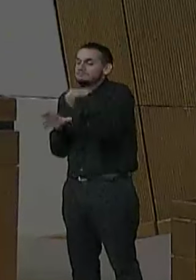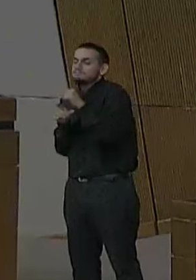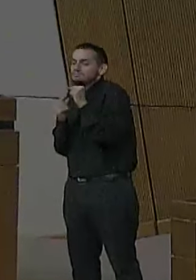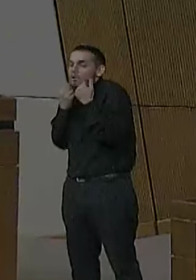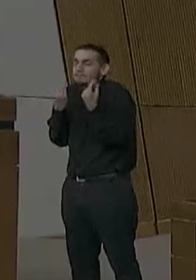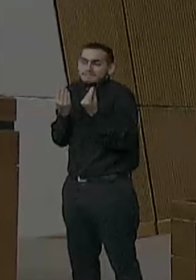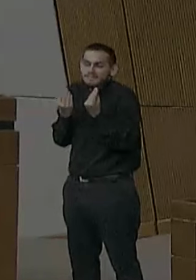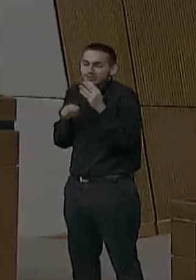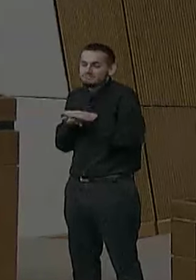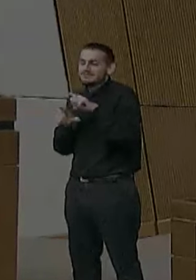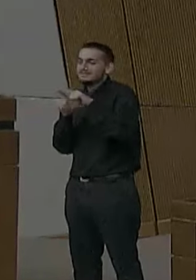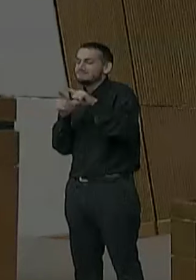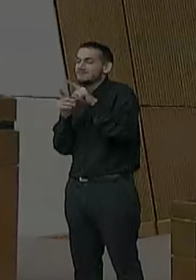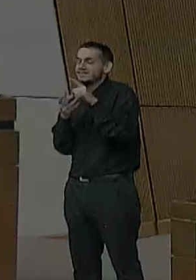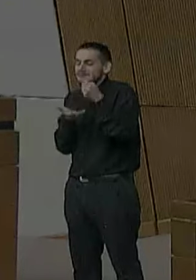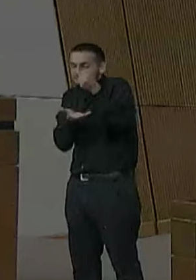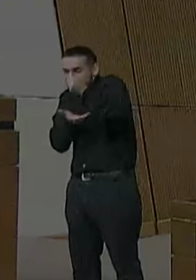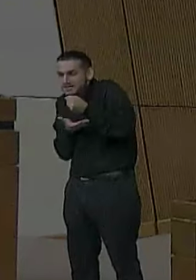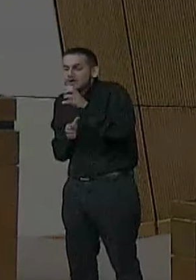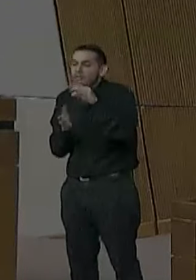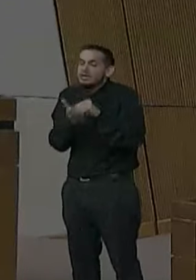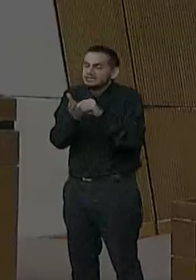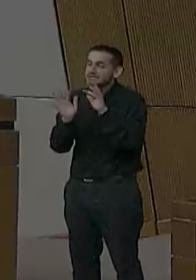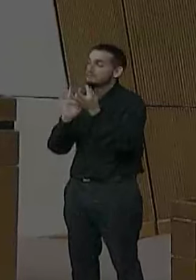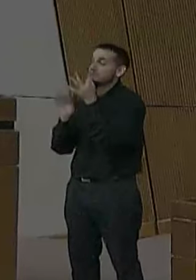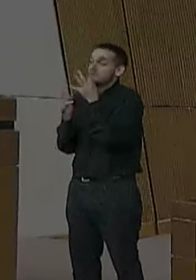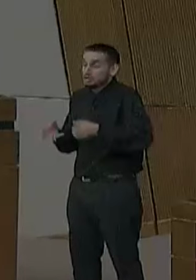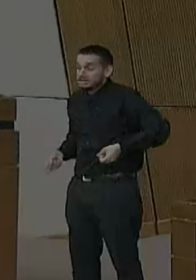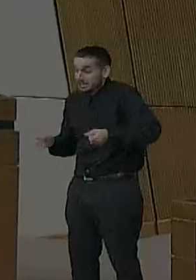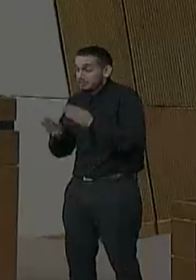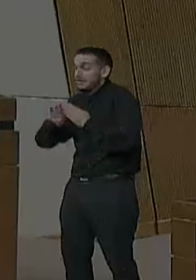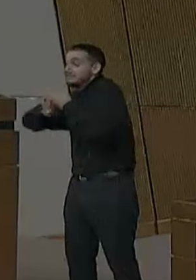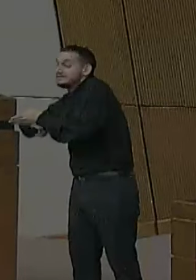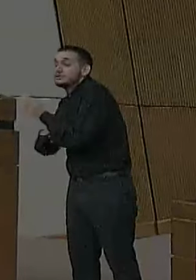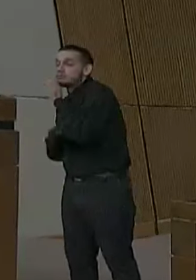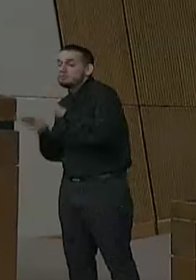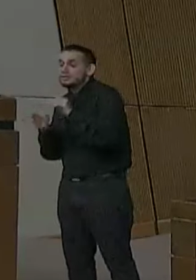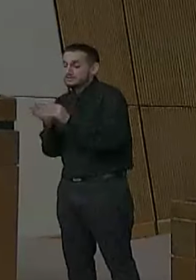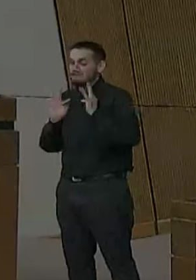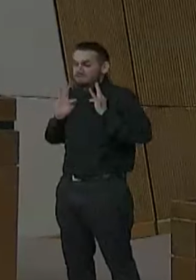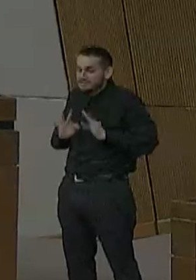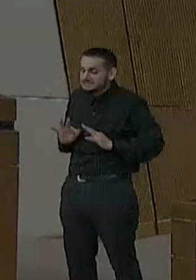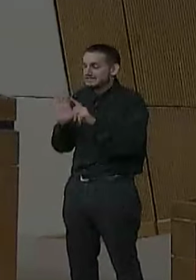de personas con discapacidad. También las adecuaciones de accesibilidad, tanto física como tecnológica, eso